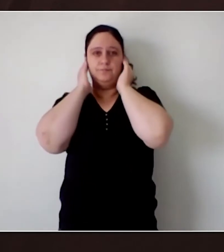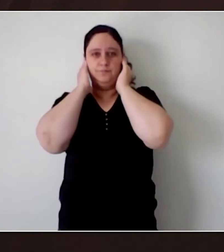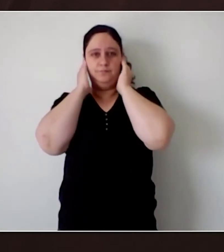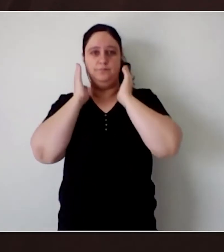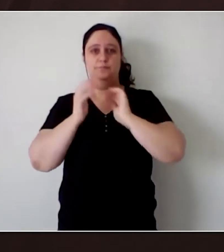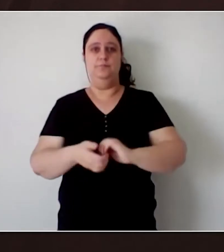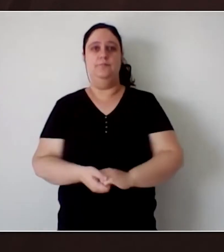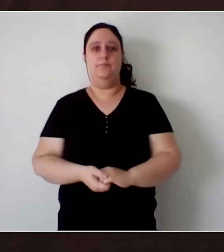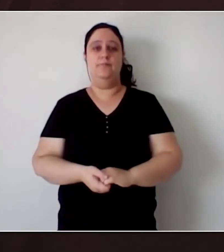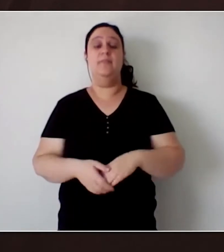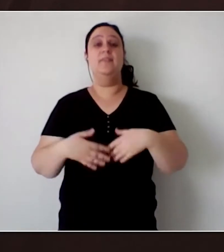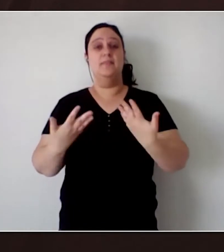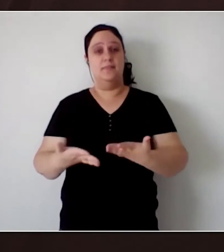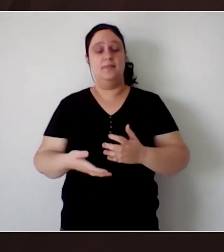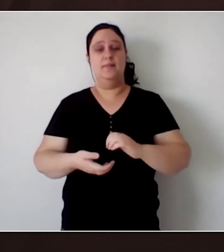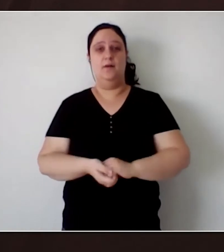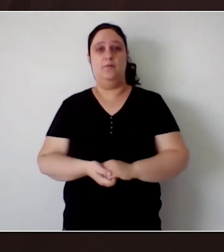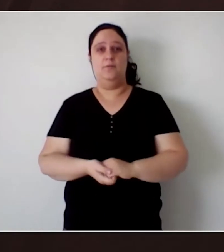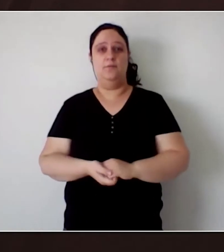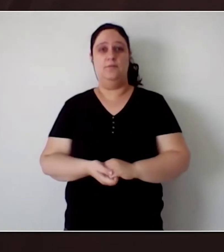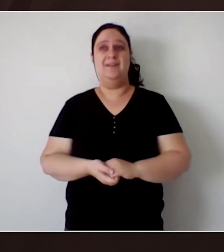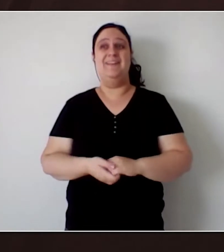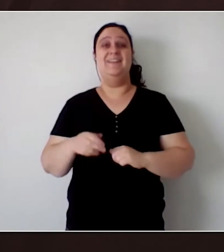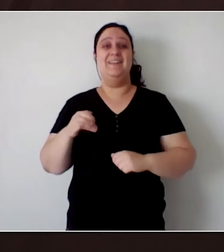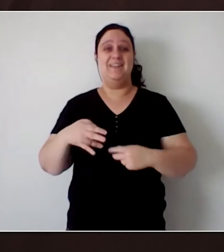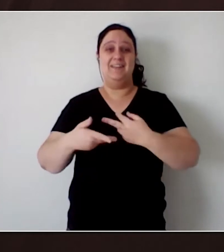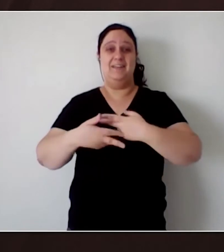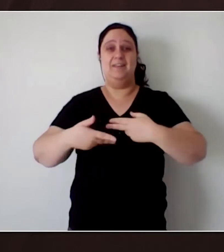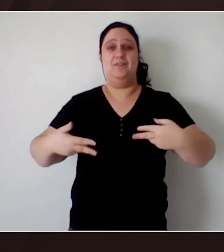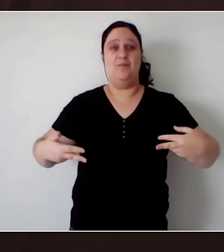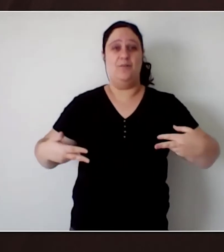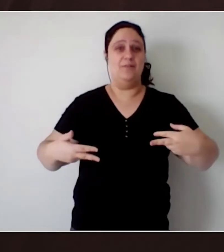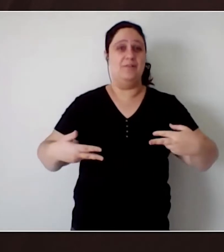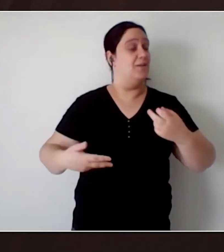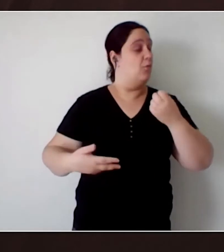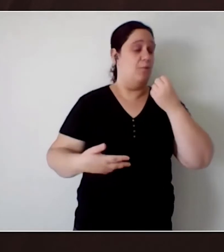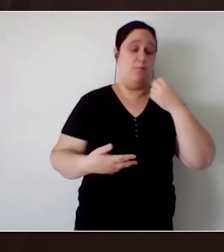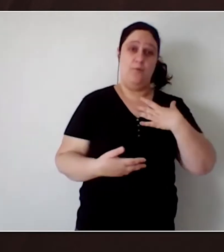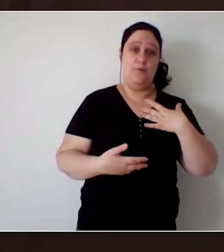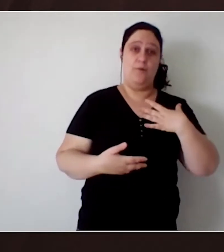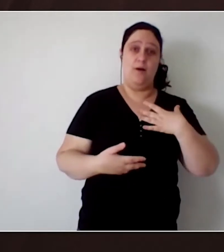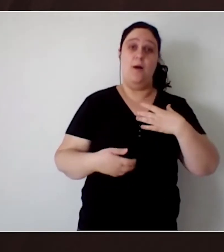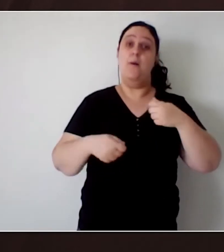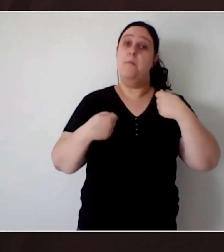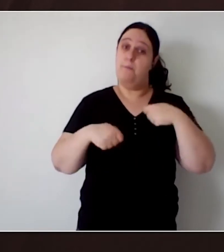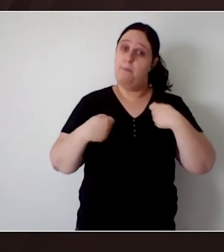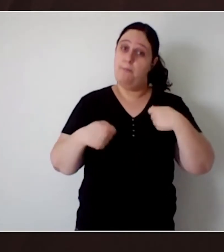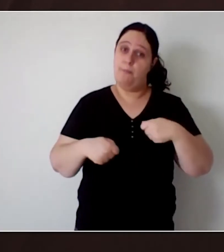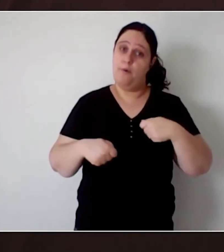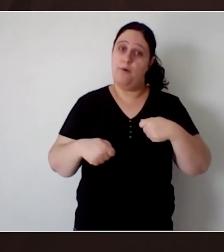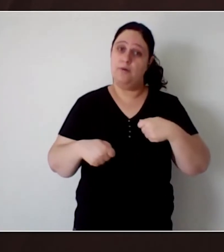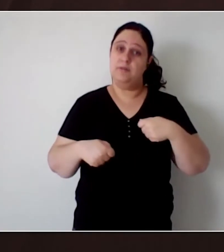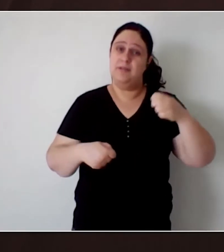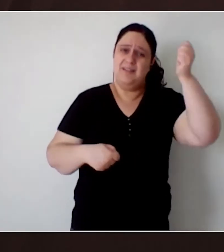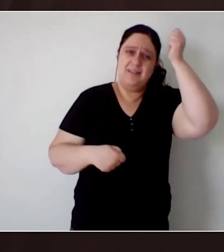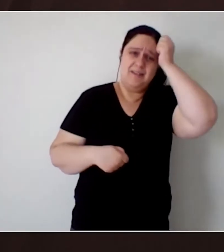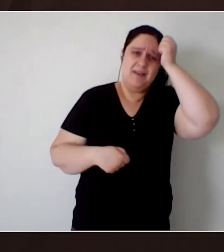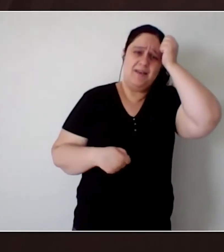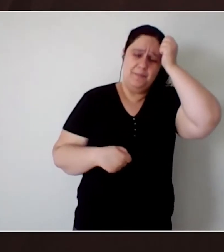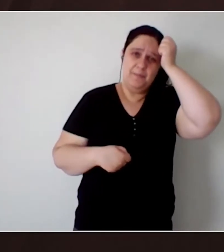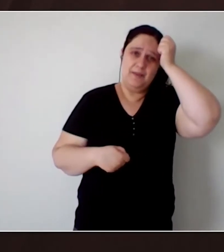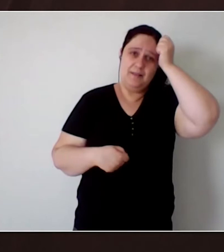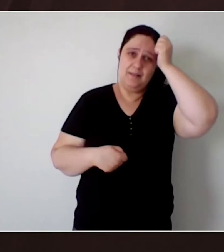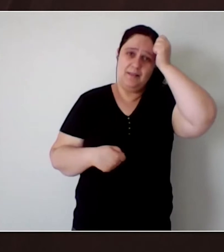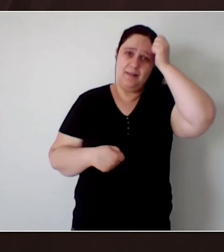há ainda esperança, chance, oportunidade de se purificar, de sair